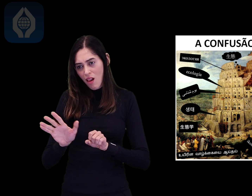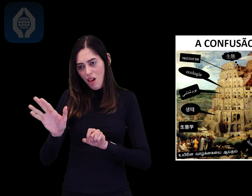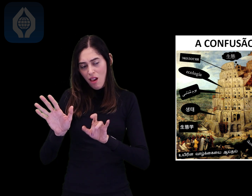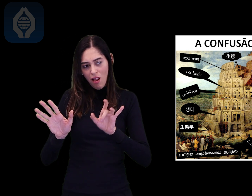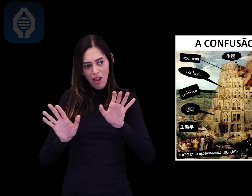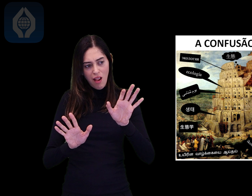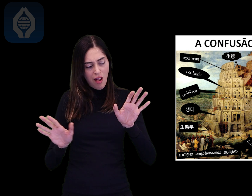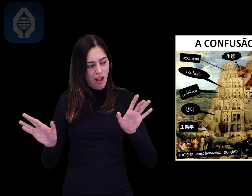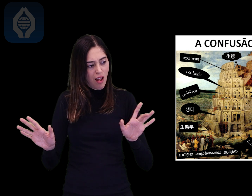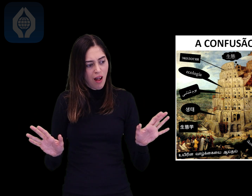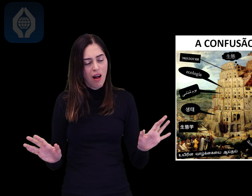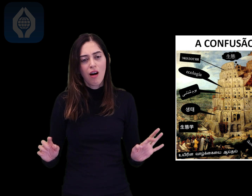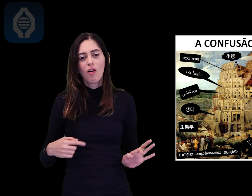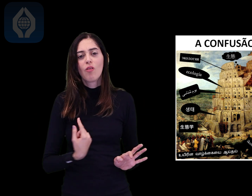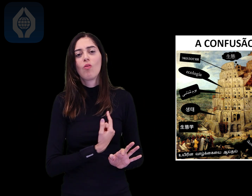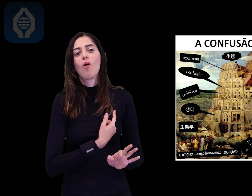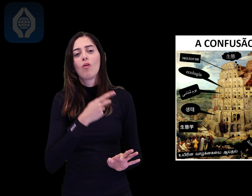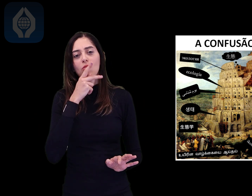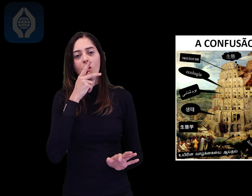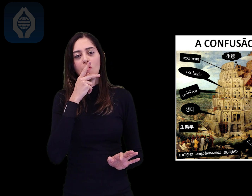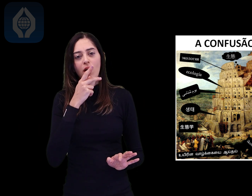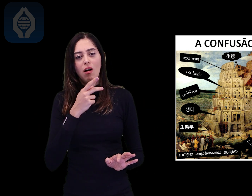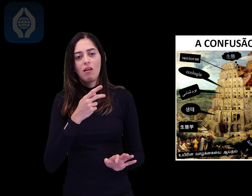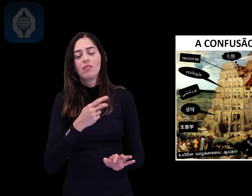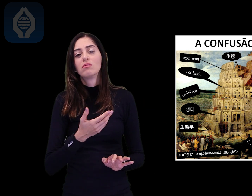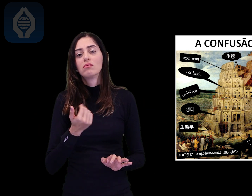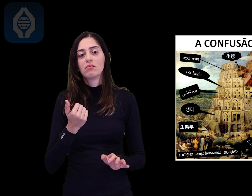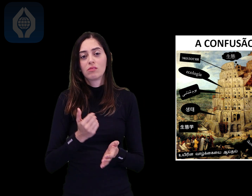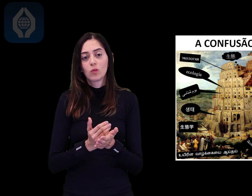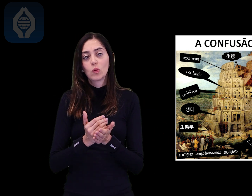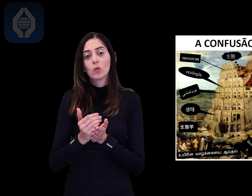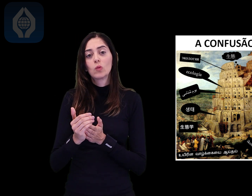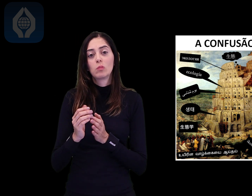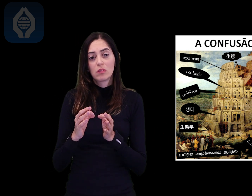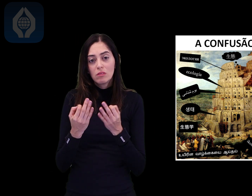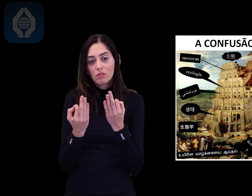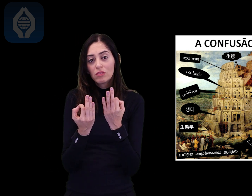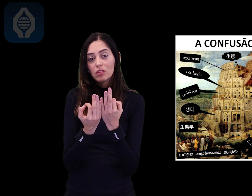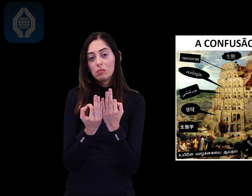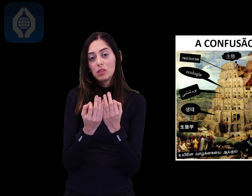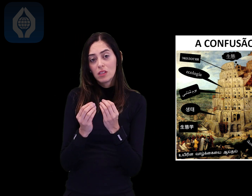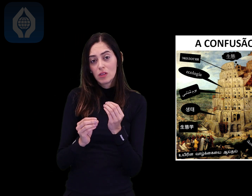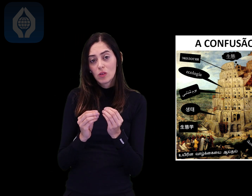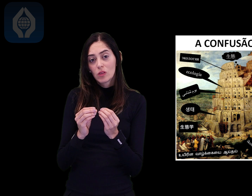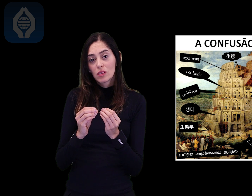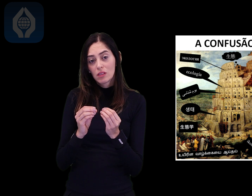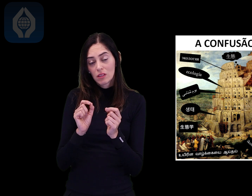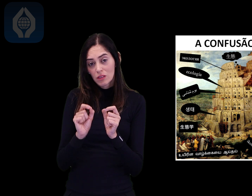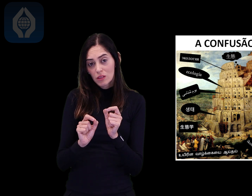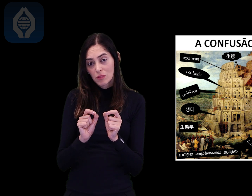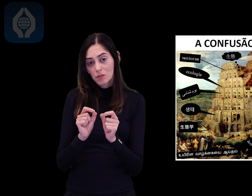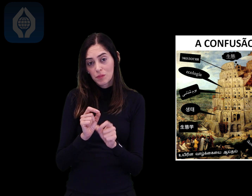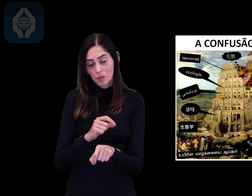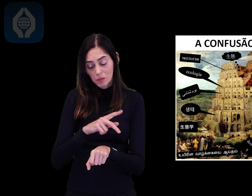ancestrais. Esse foi o começo da história de sua família como parte de uma nação e língua